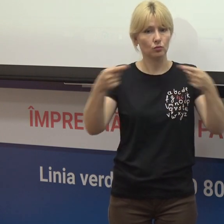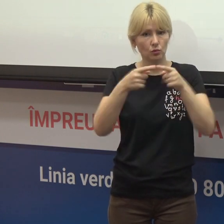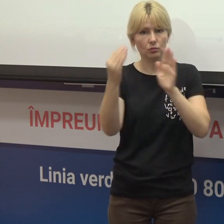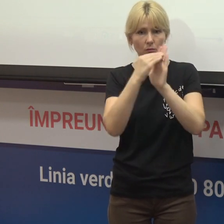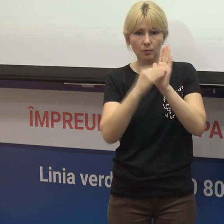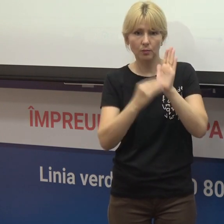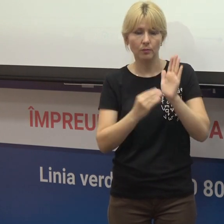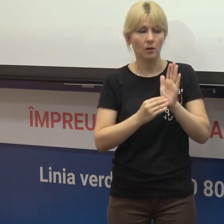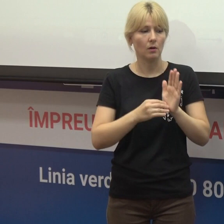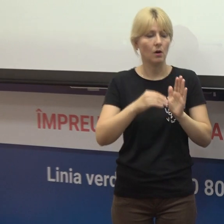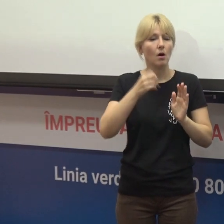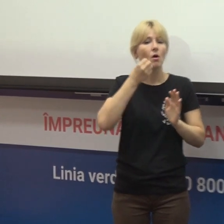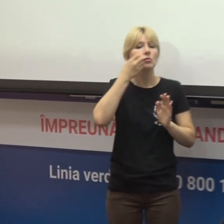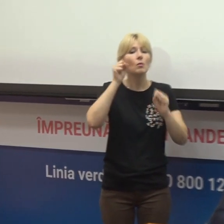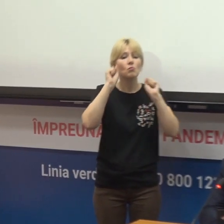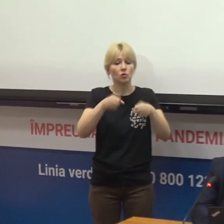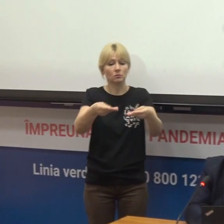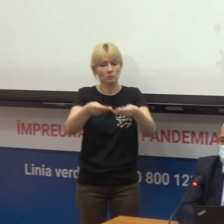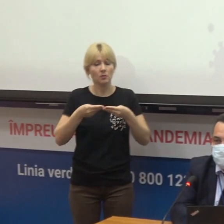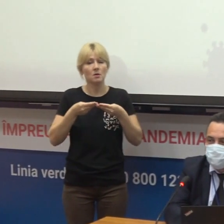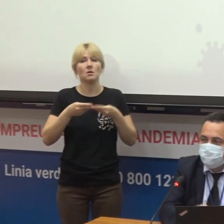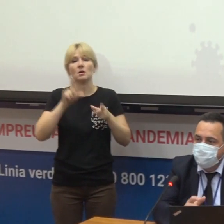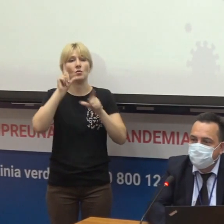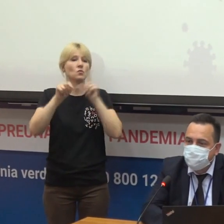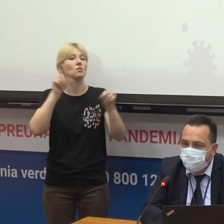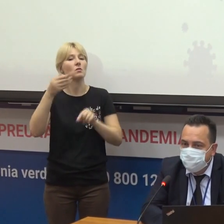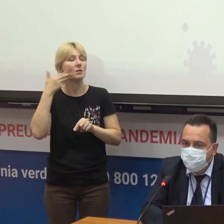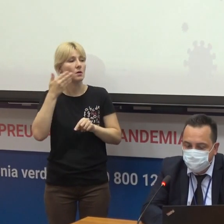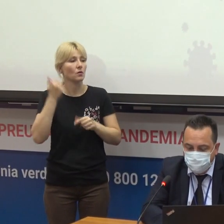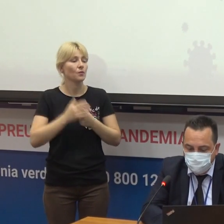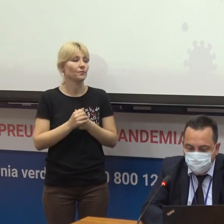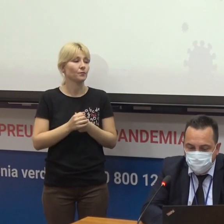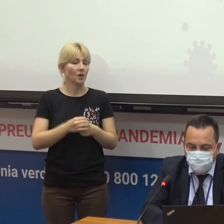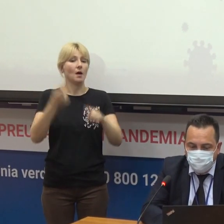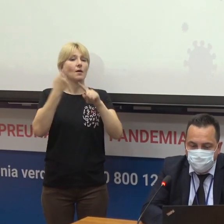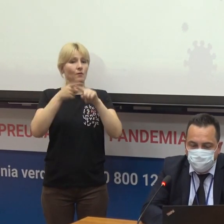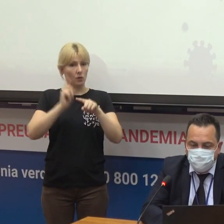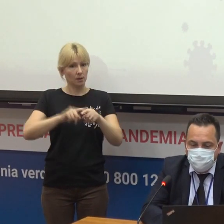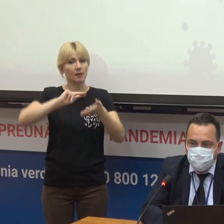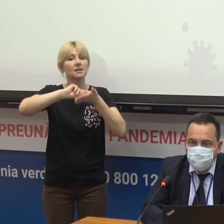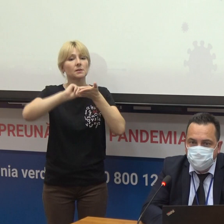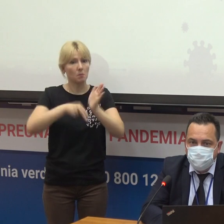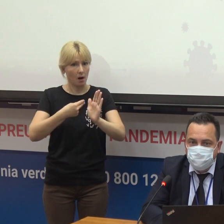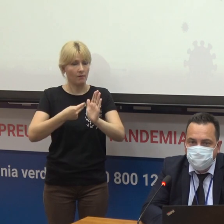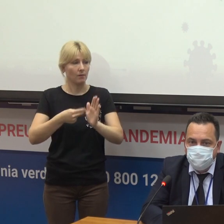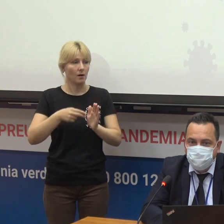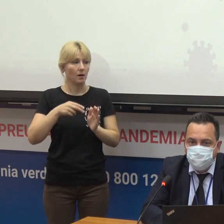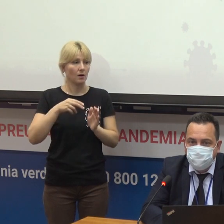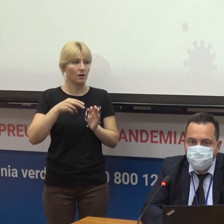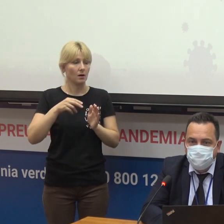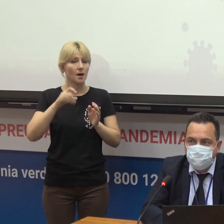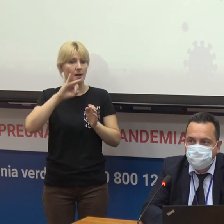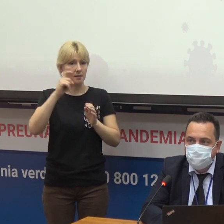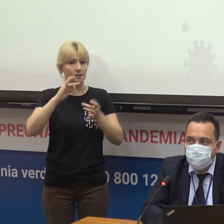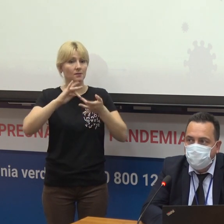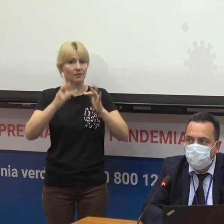legislative? Bine. Răspunsul la întrebare este: certificatul de vaccinare digital al Republicii Moldova este